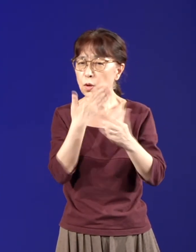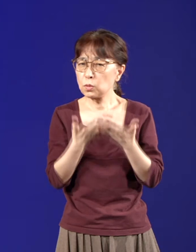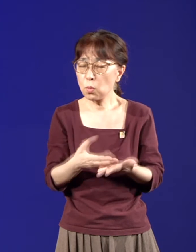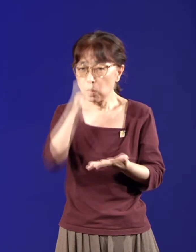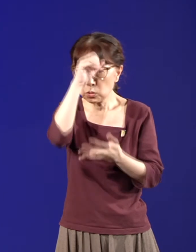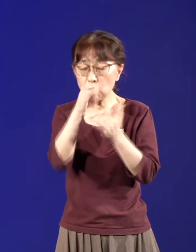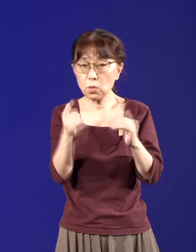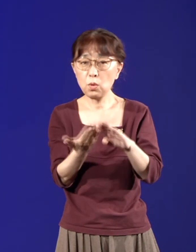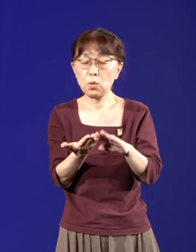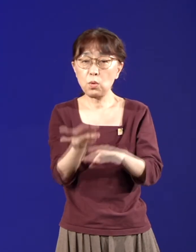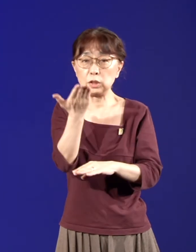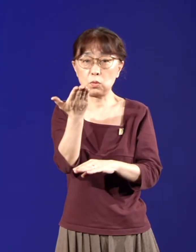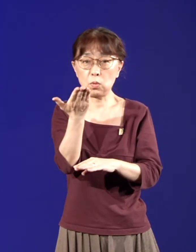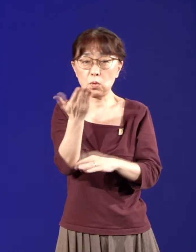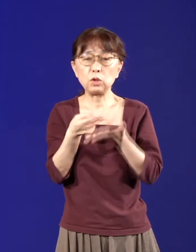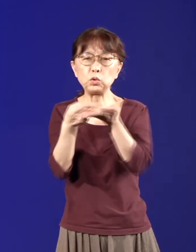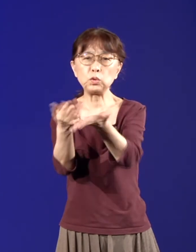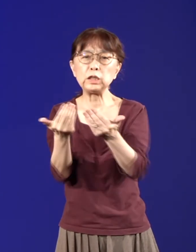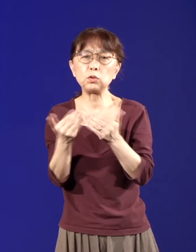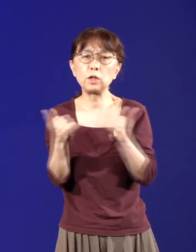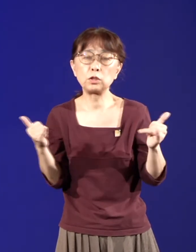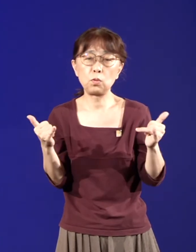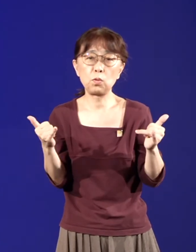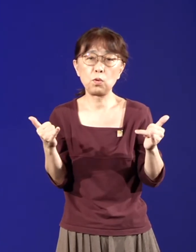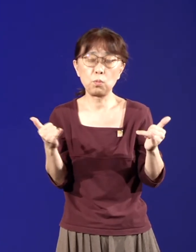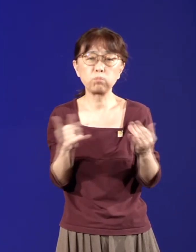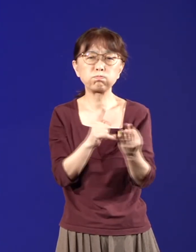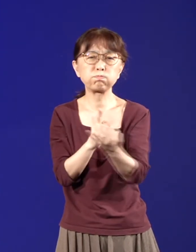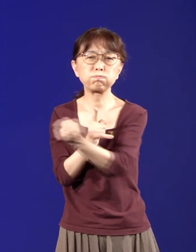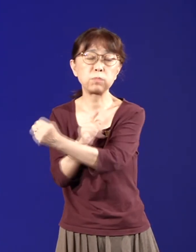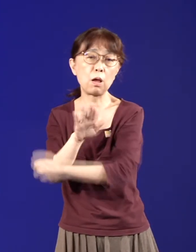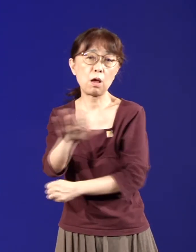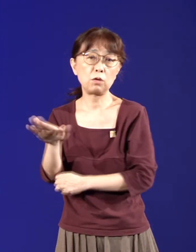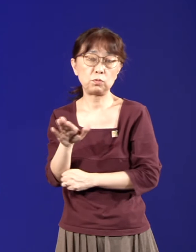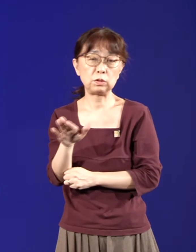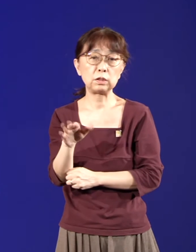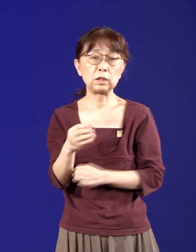方が出てきておりますので、今後ともですね、この新規感